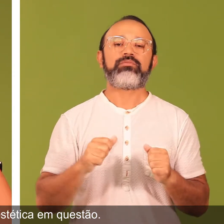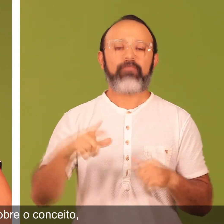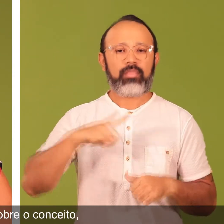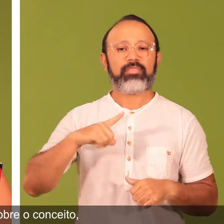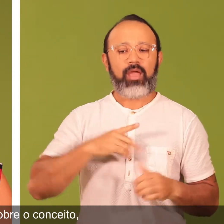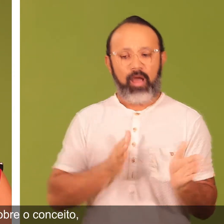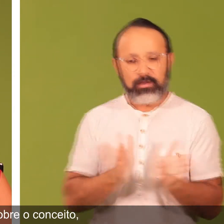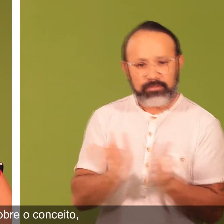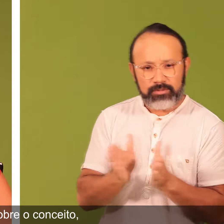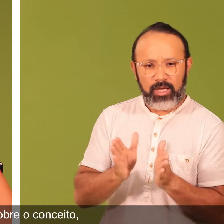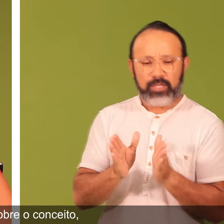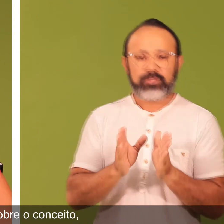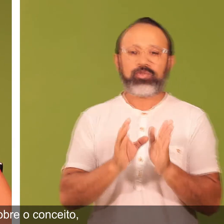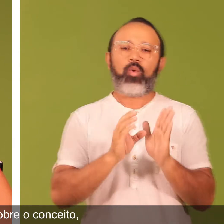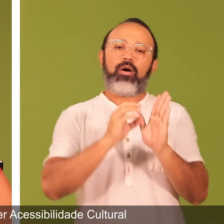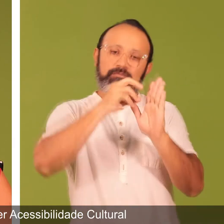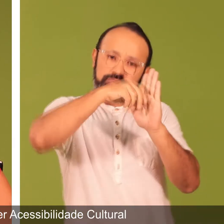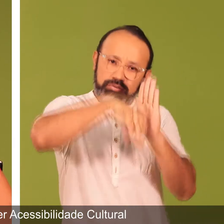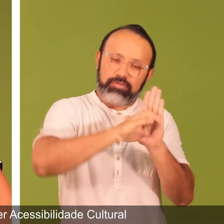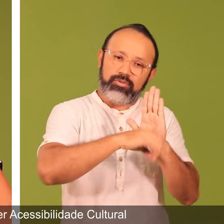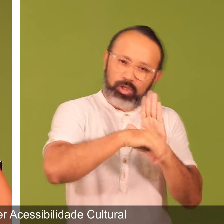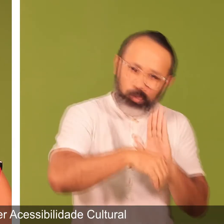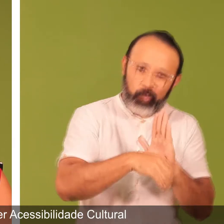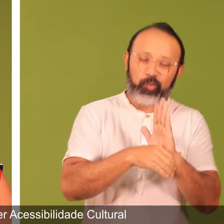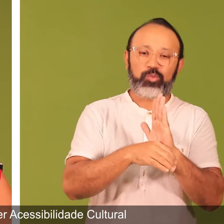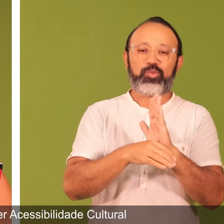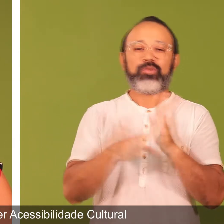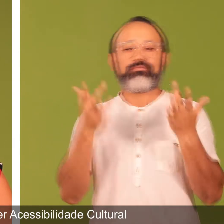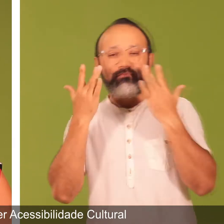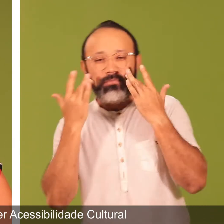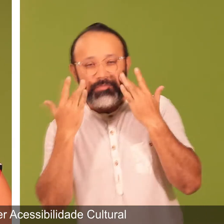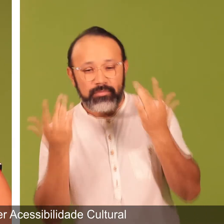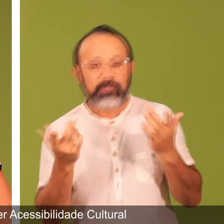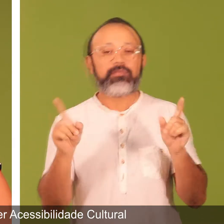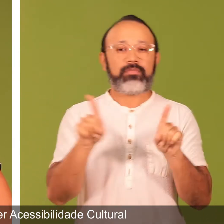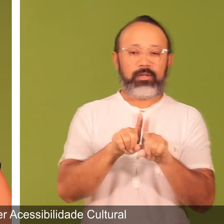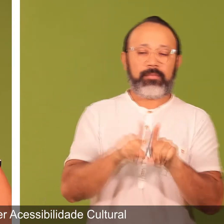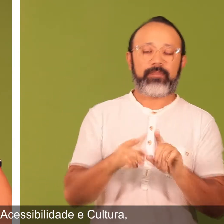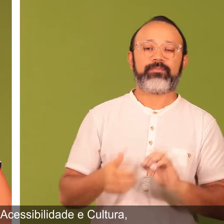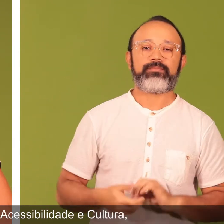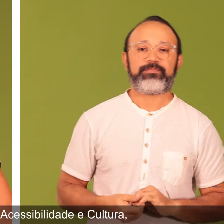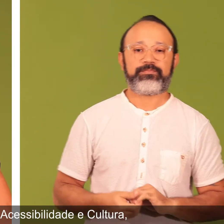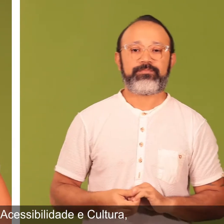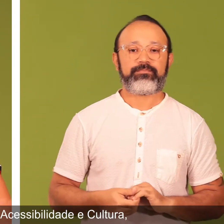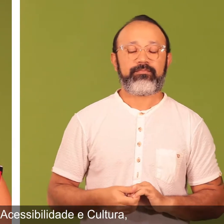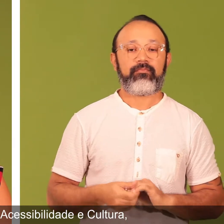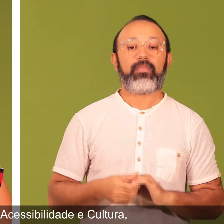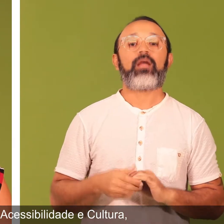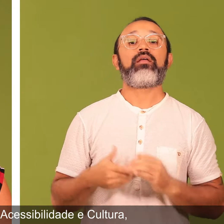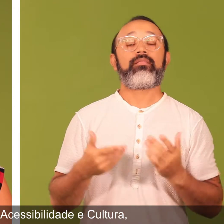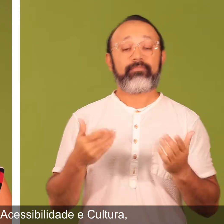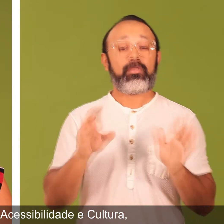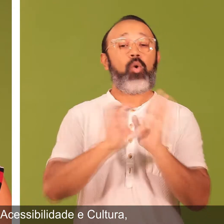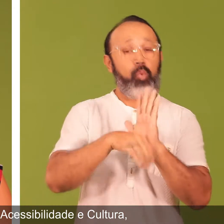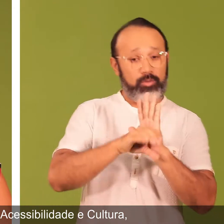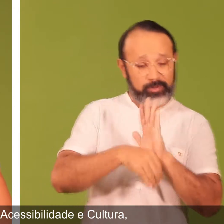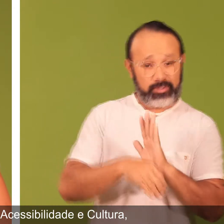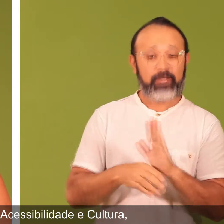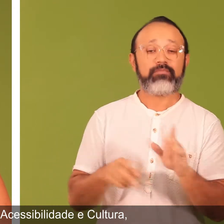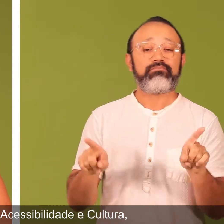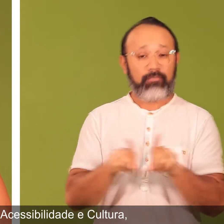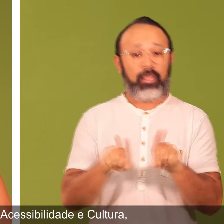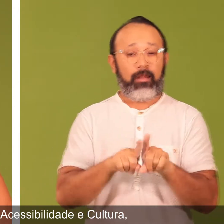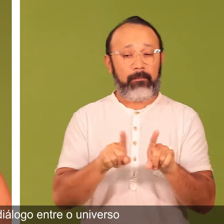em questão ainda sobre o conceito podemos entender acessibilidade cultural na fronteira entre acessibilidade